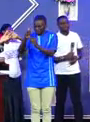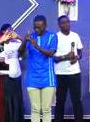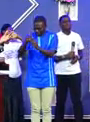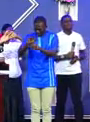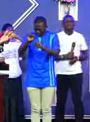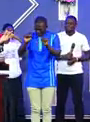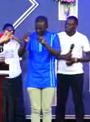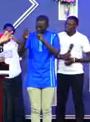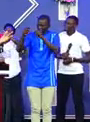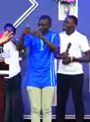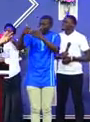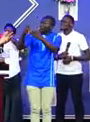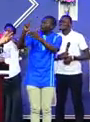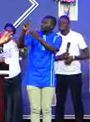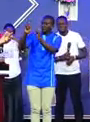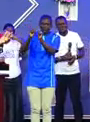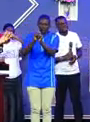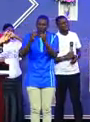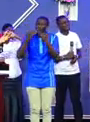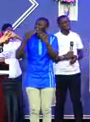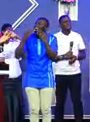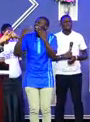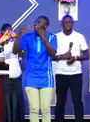tuze maaso go n'okwebaza